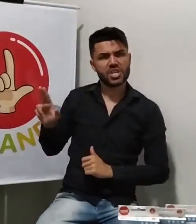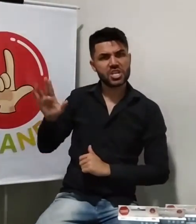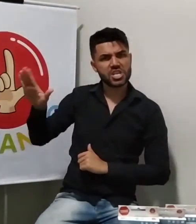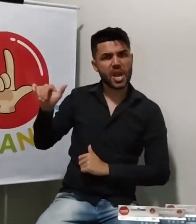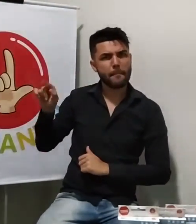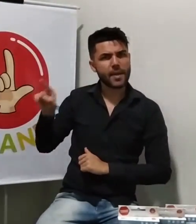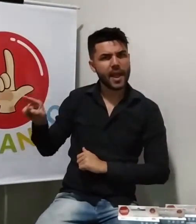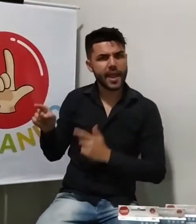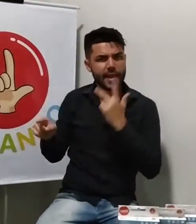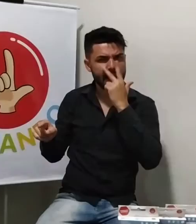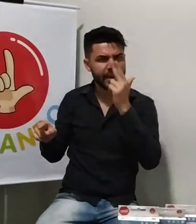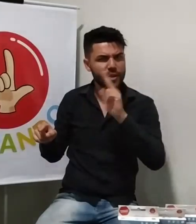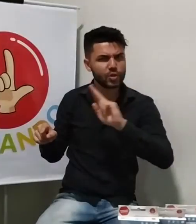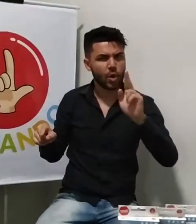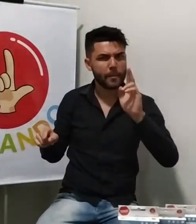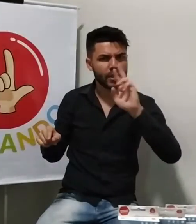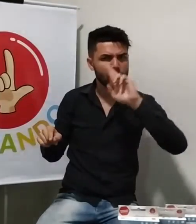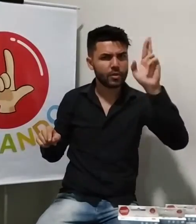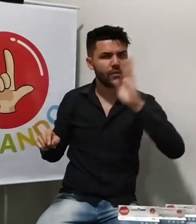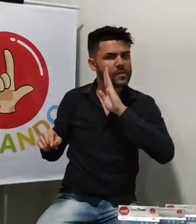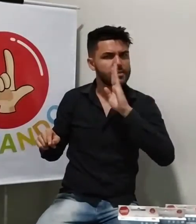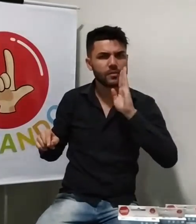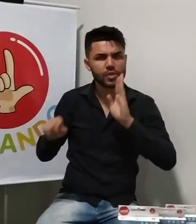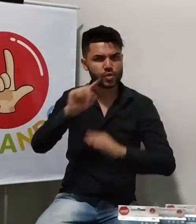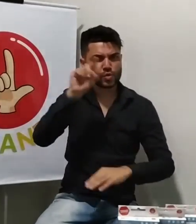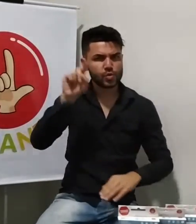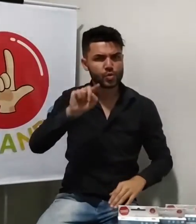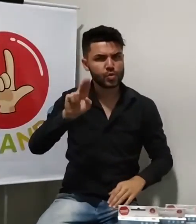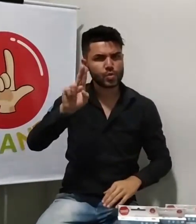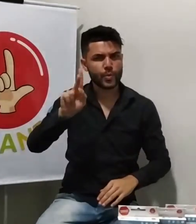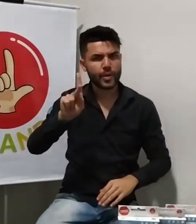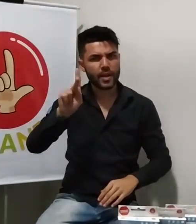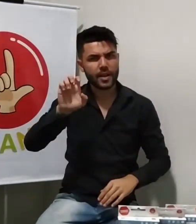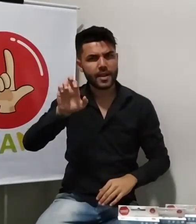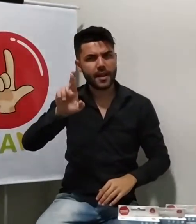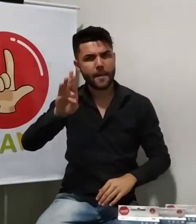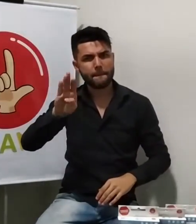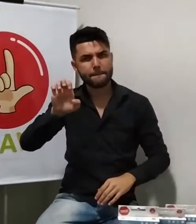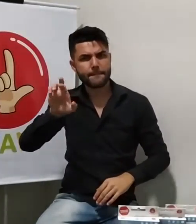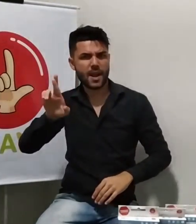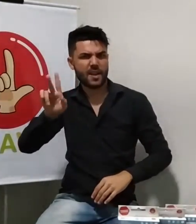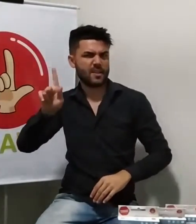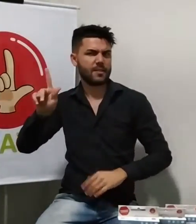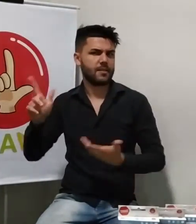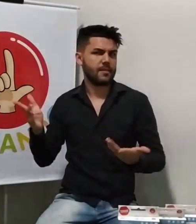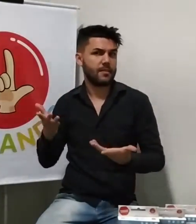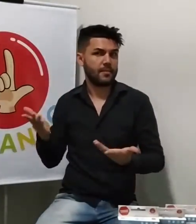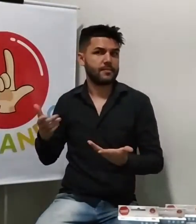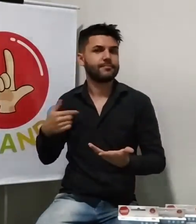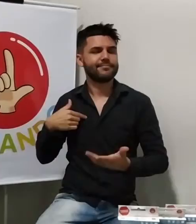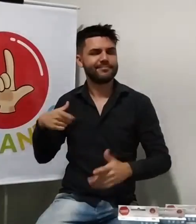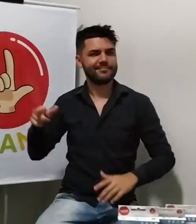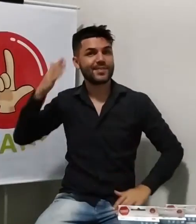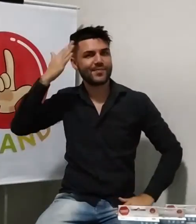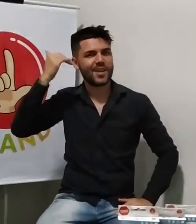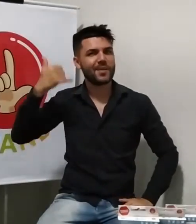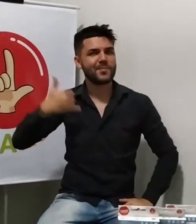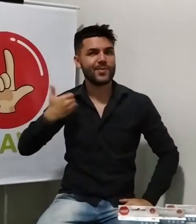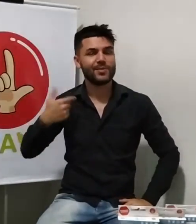ouviu um pouquinho aqui o que ele construiu do zero, com a criatividade e a visão dele, realmente é algo que merece os nossos parabéns e o nosso reconhecimento. Mas vamos falar